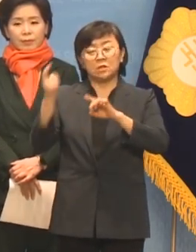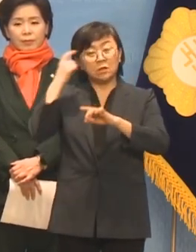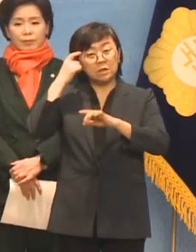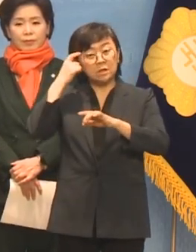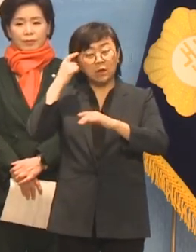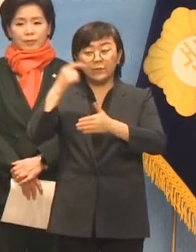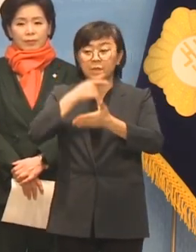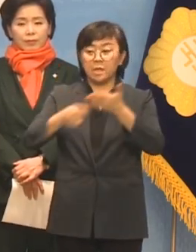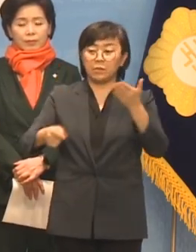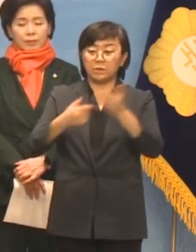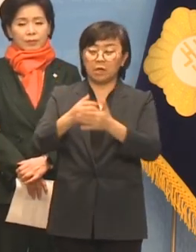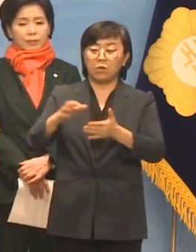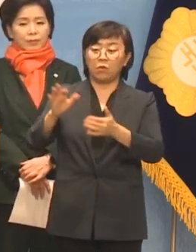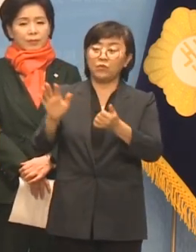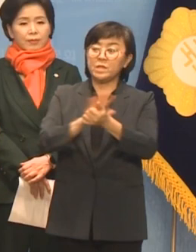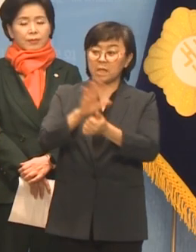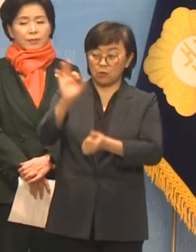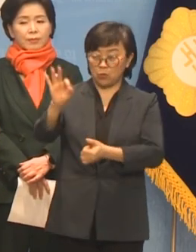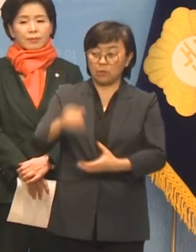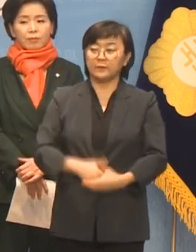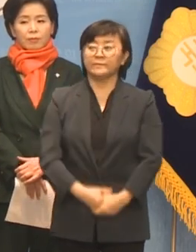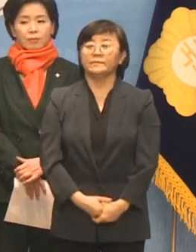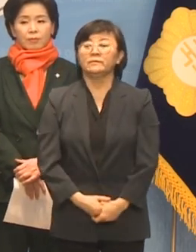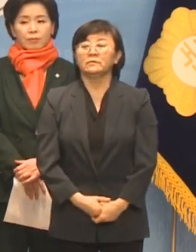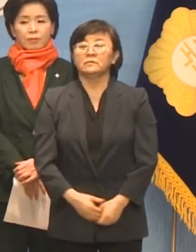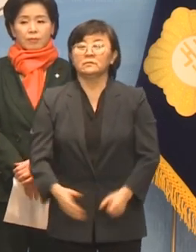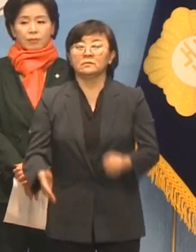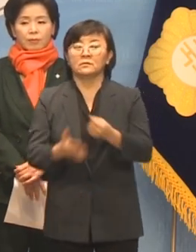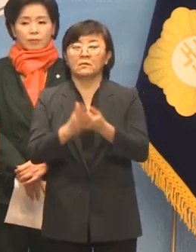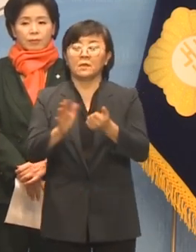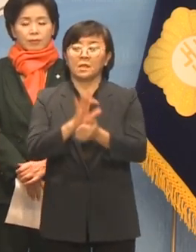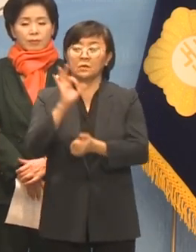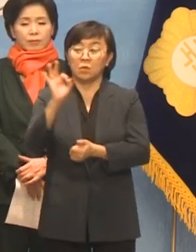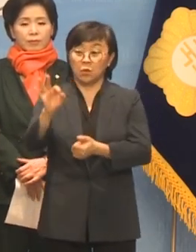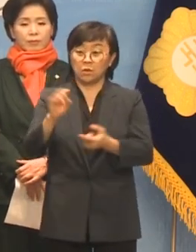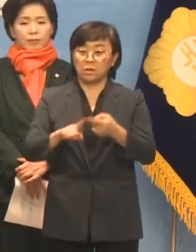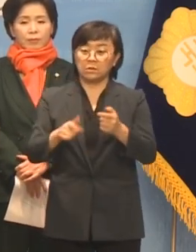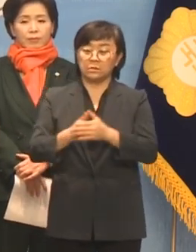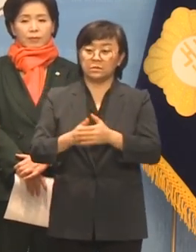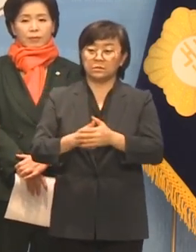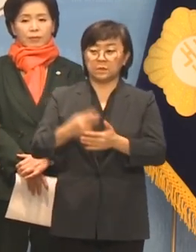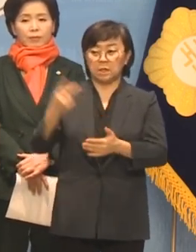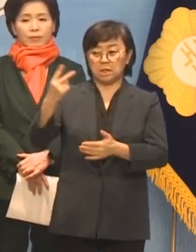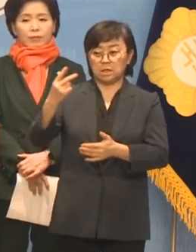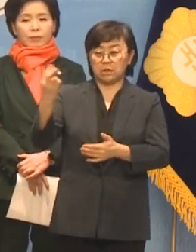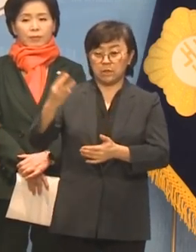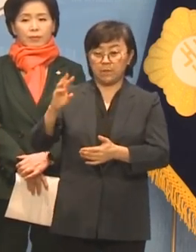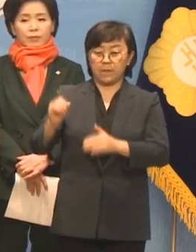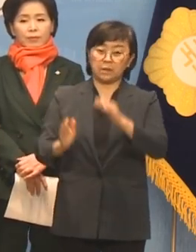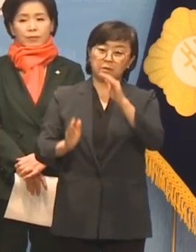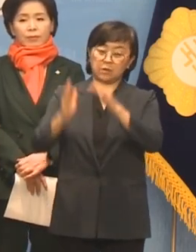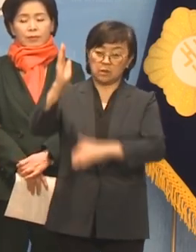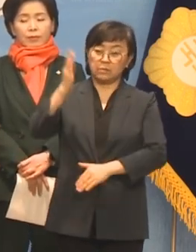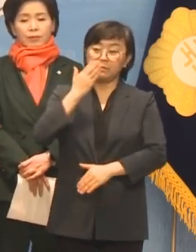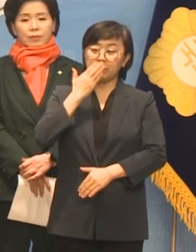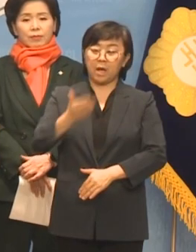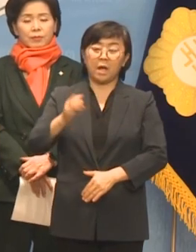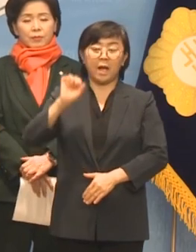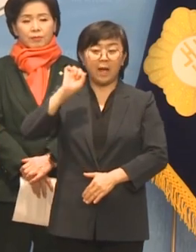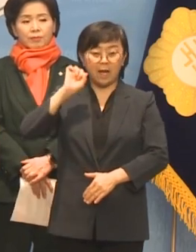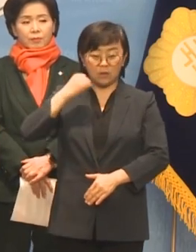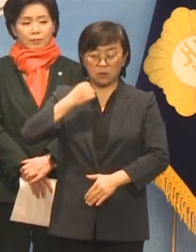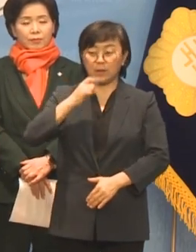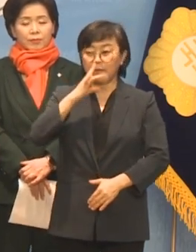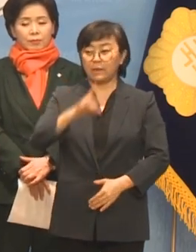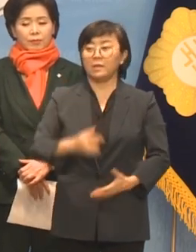보상인 위자료뿐입니다. 따라서 위자료의 액수는 2, 3천만 원을 넘기 힘든